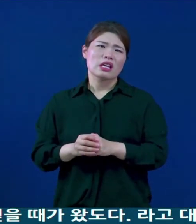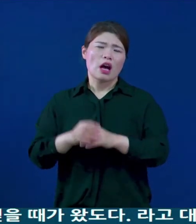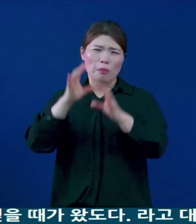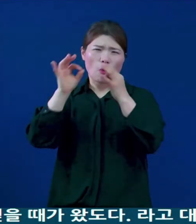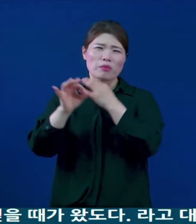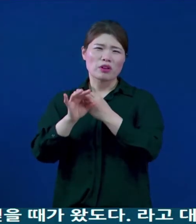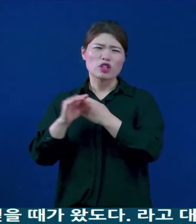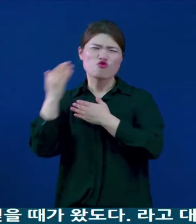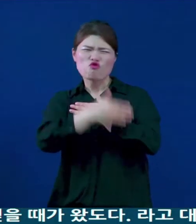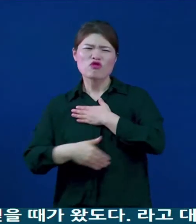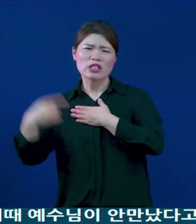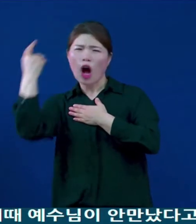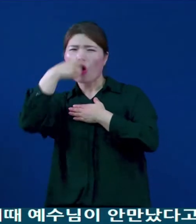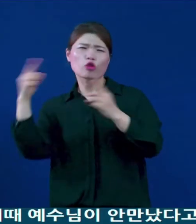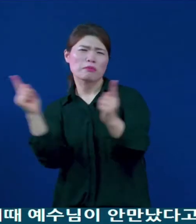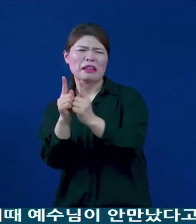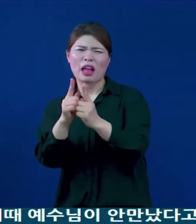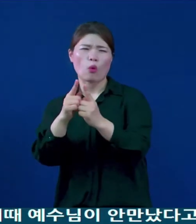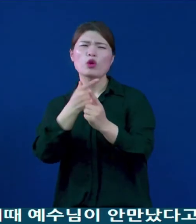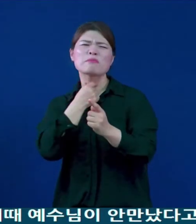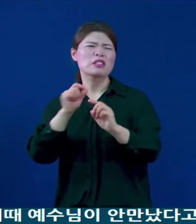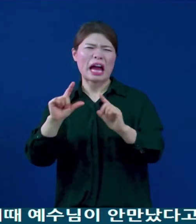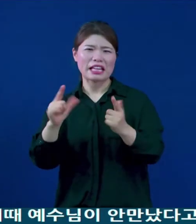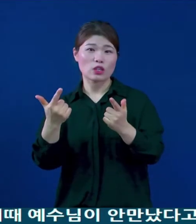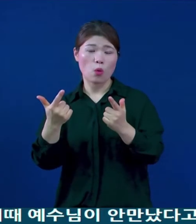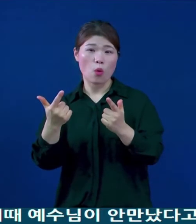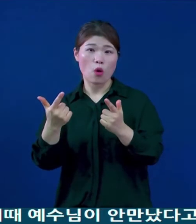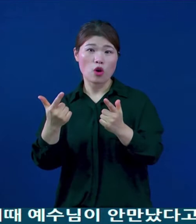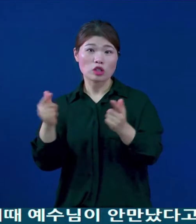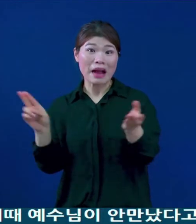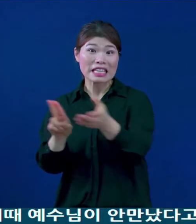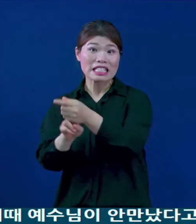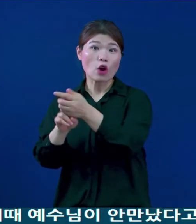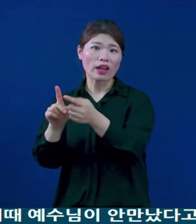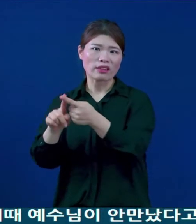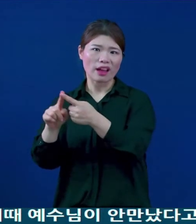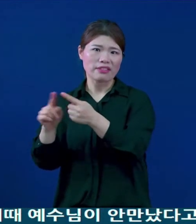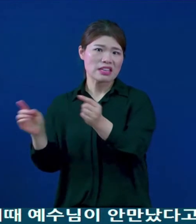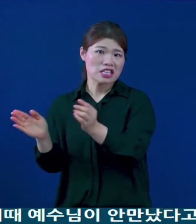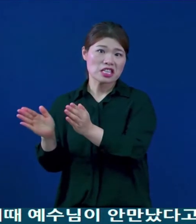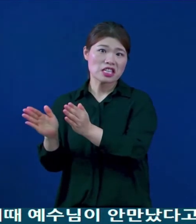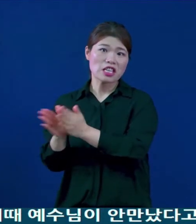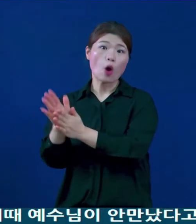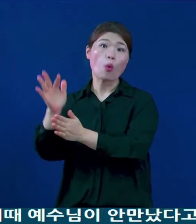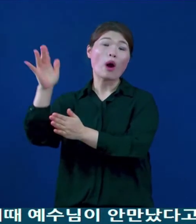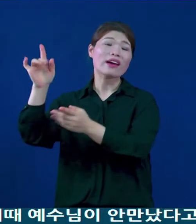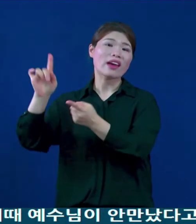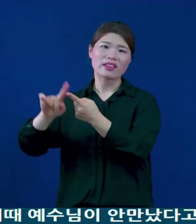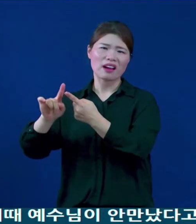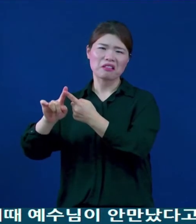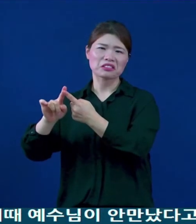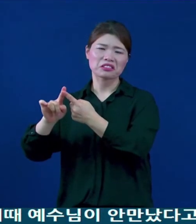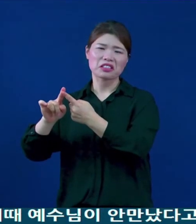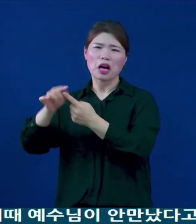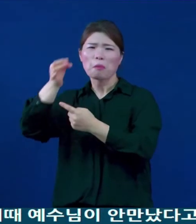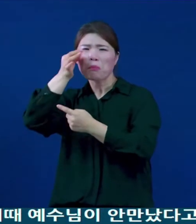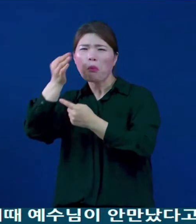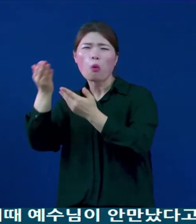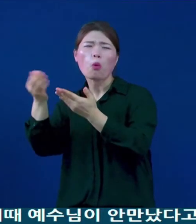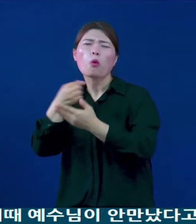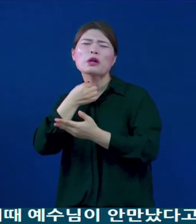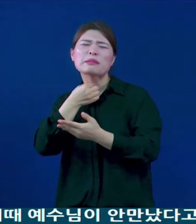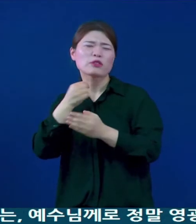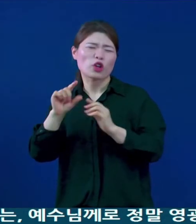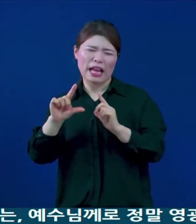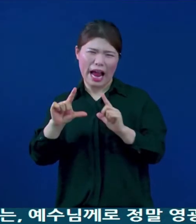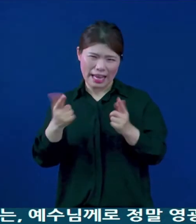얼굴이 아니었기 때문이고, 예수님도 역시 그의 영광을 보여주고 싶었다는 겁니다. 그 영광 받을